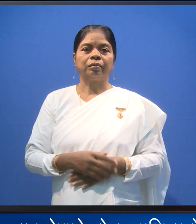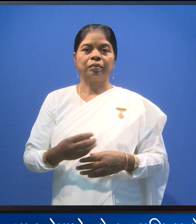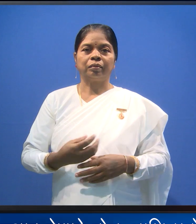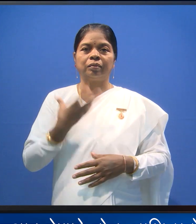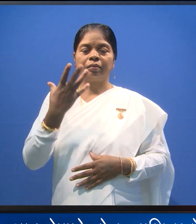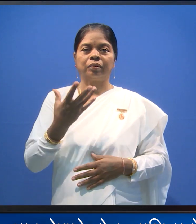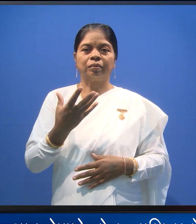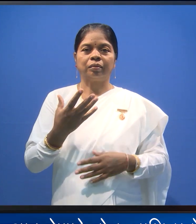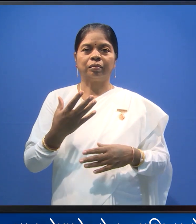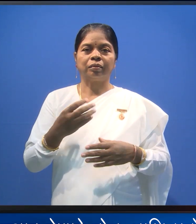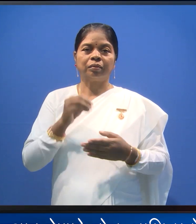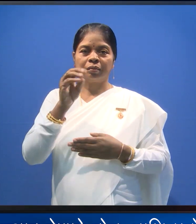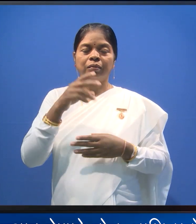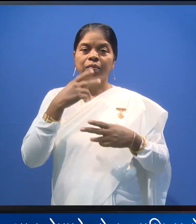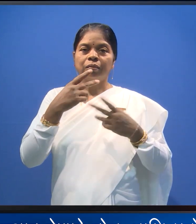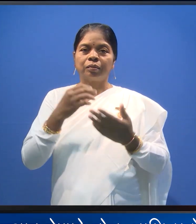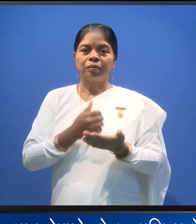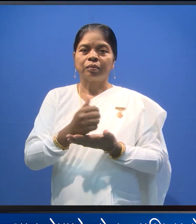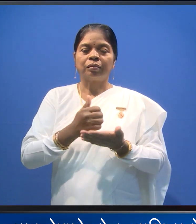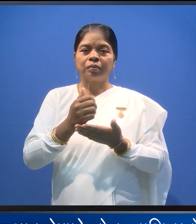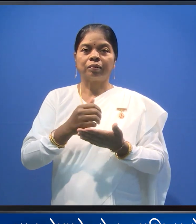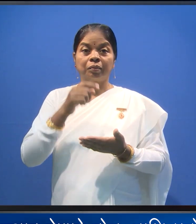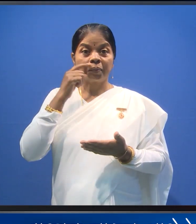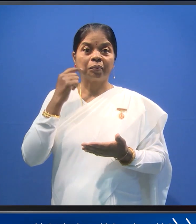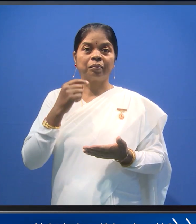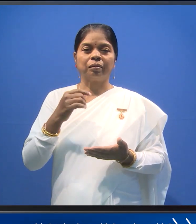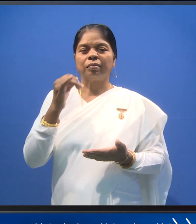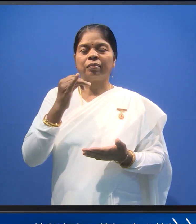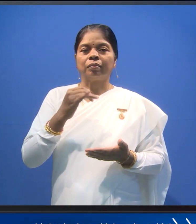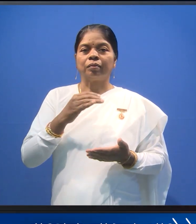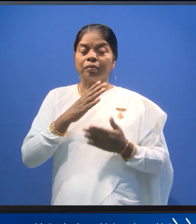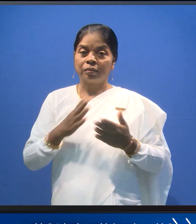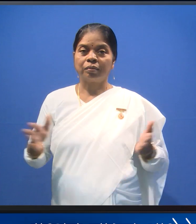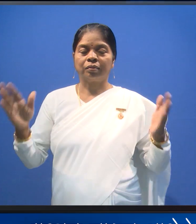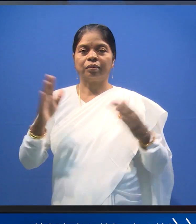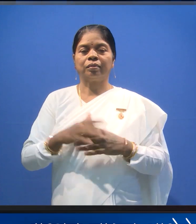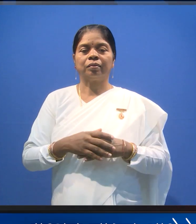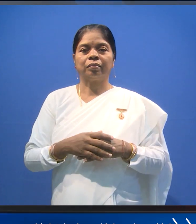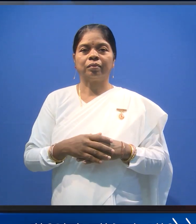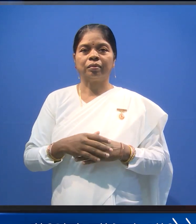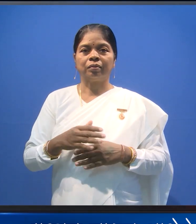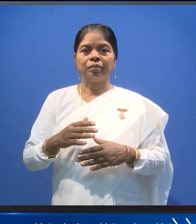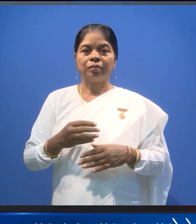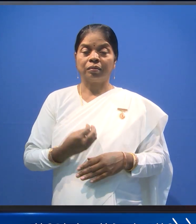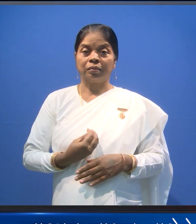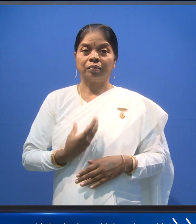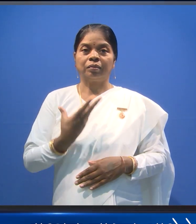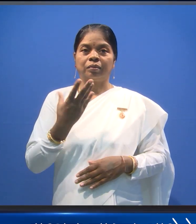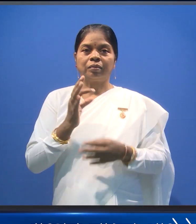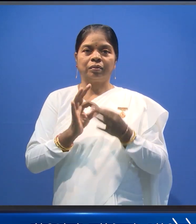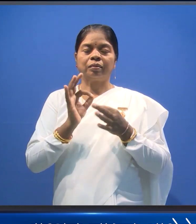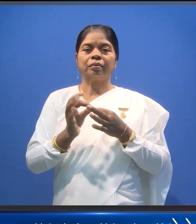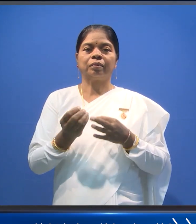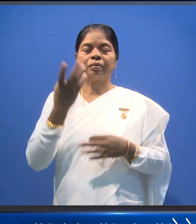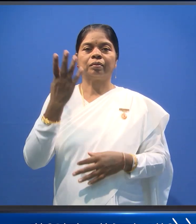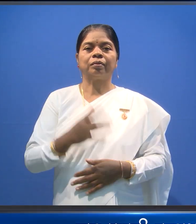उत्साह देणारे बोल आणि प्रबोधनाने मनुष्याच्या मनातील मरगळ जाऊन आशेचे दीपक प्रज्वलित